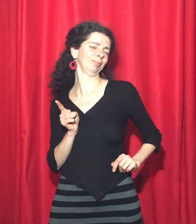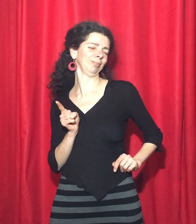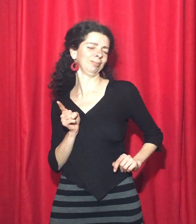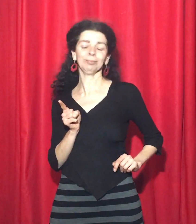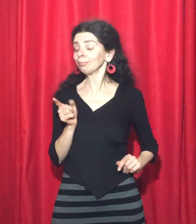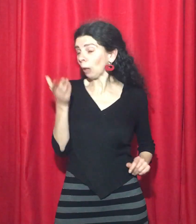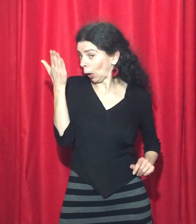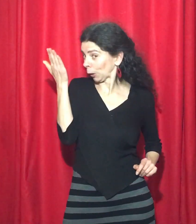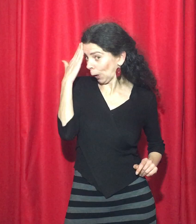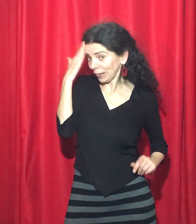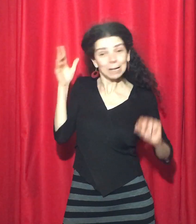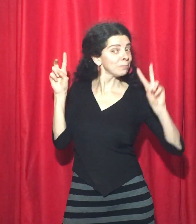grogna le loup.